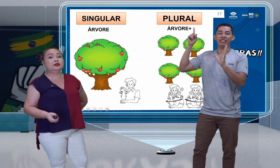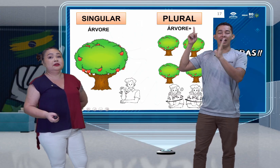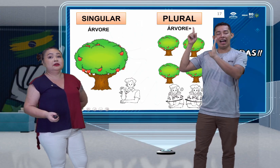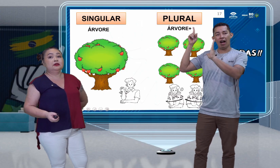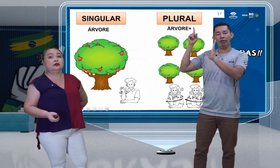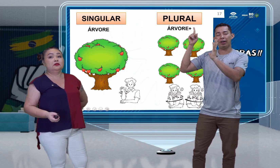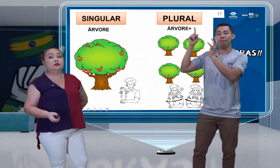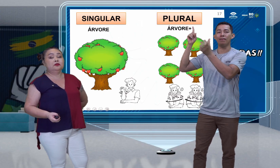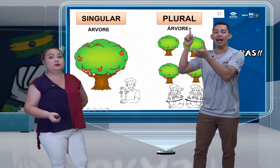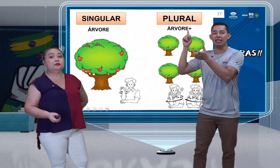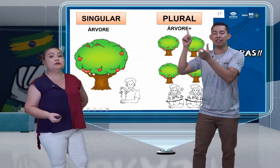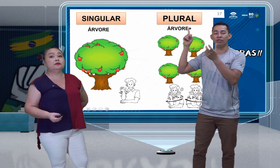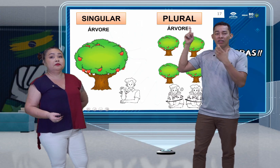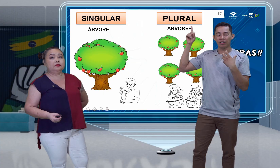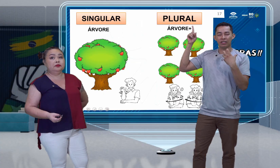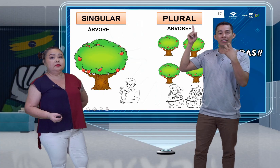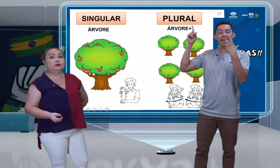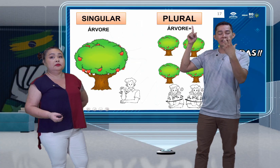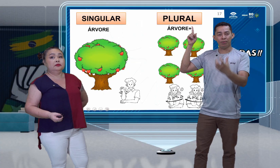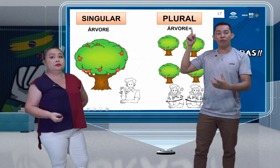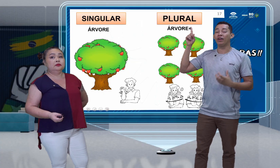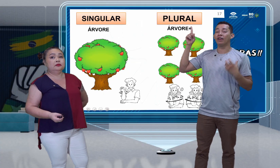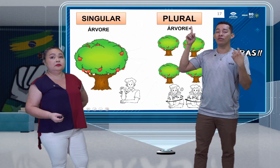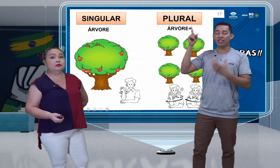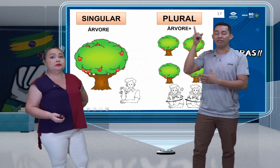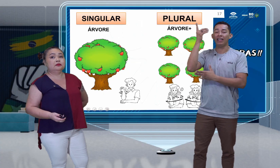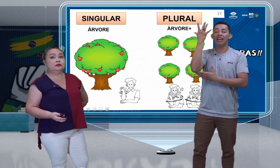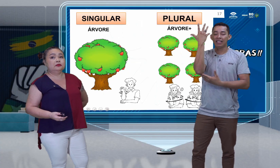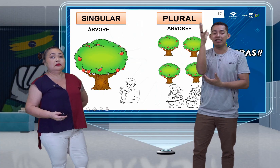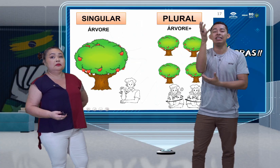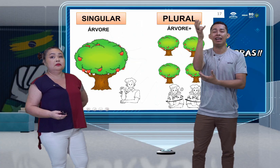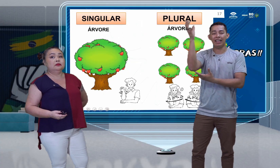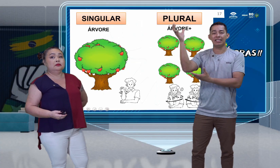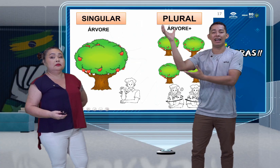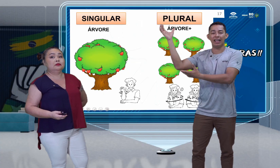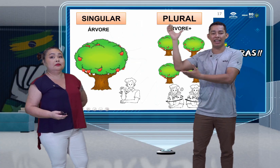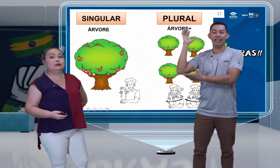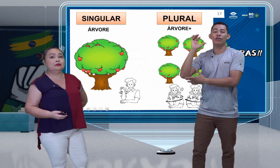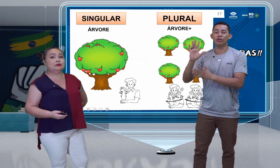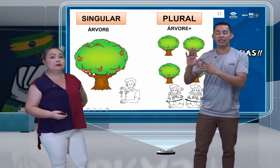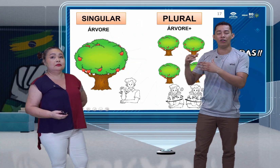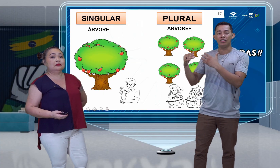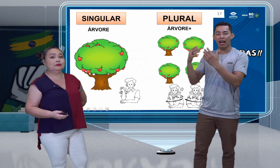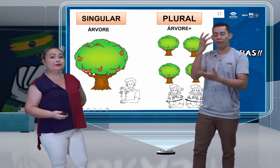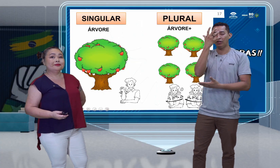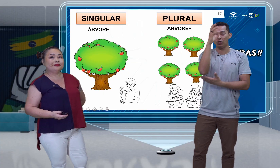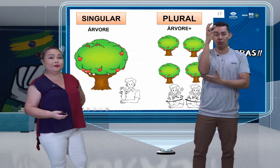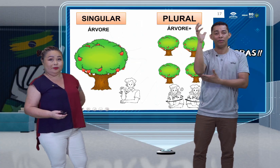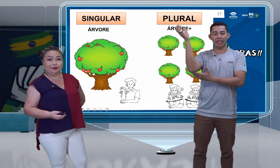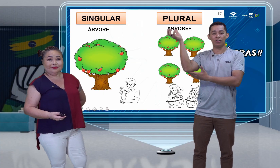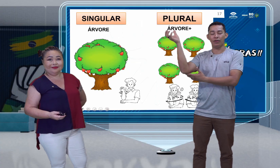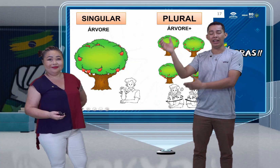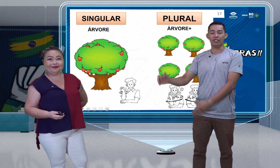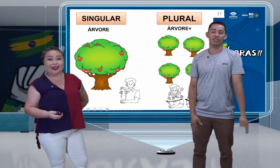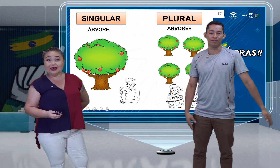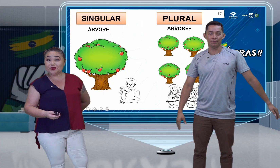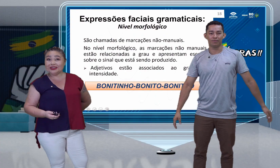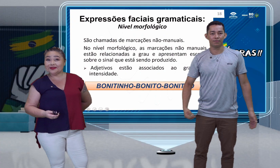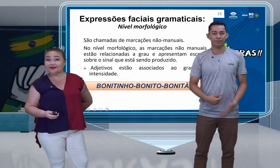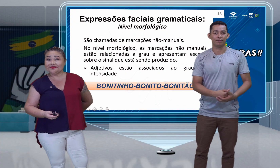estar árvore mais. Então, isso exemplifica que você vai sinalizar aí o sinal de árvore de uma maneira diferente. Isso aí.